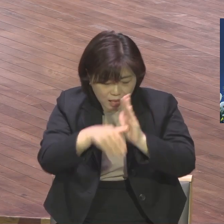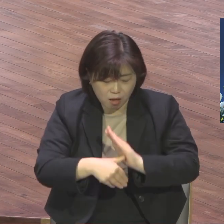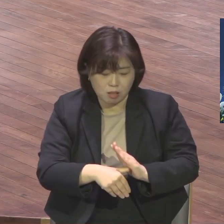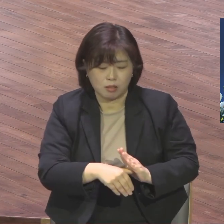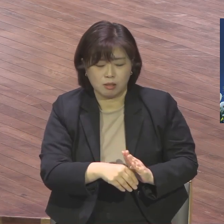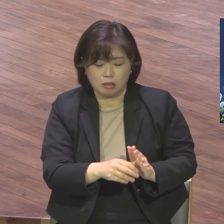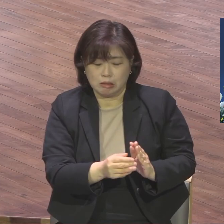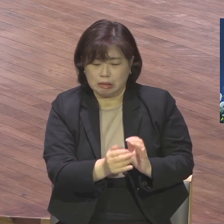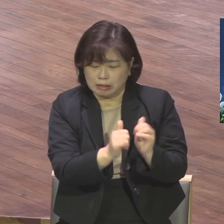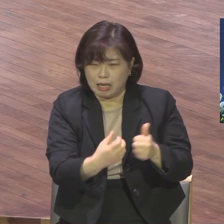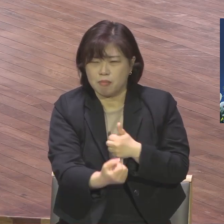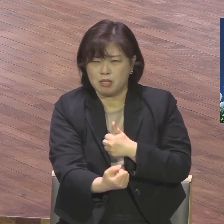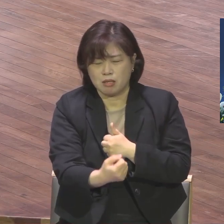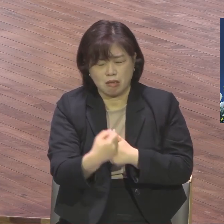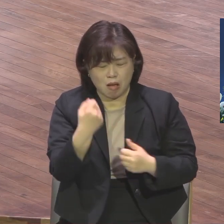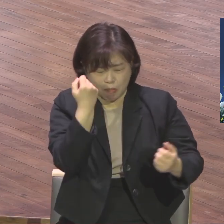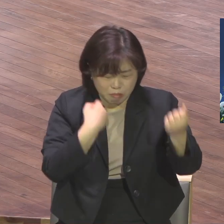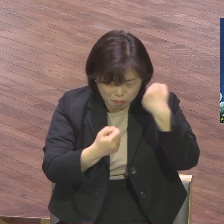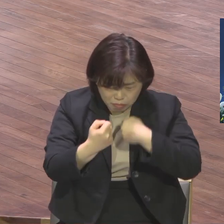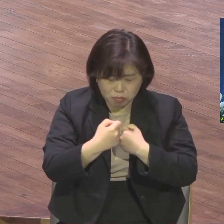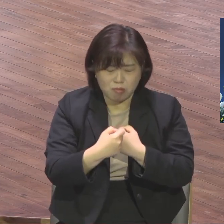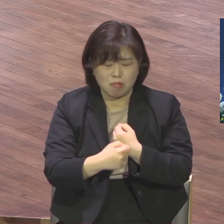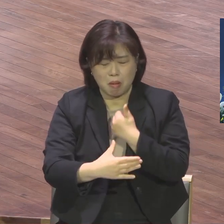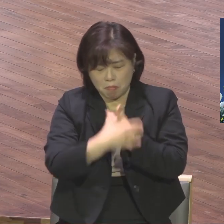영광스러운 예수의 모습을 상상하라고,